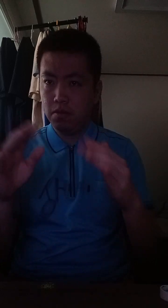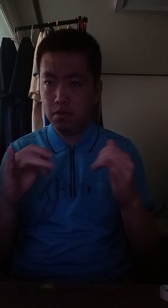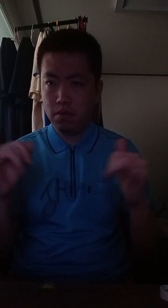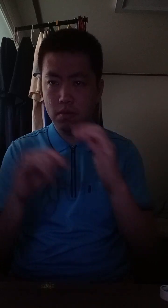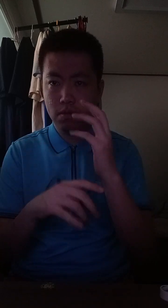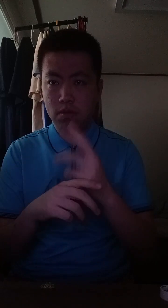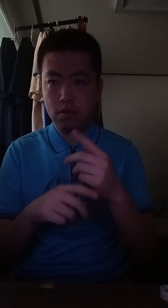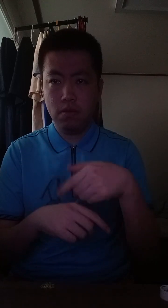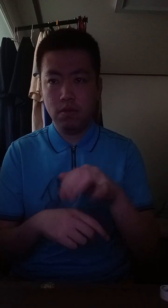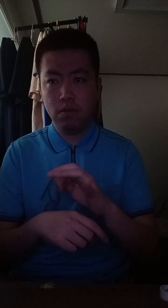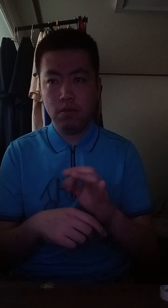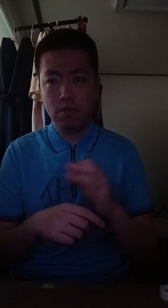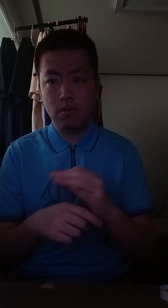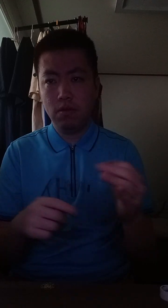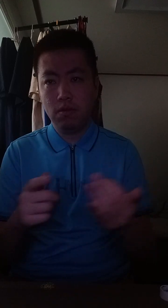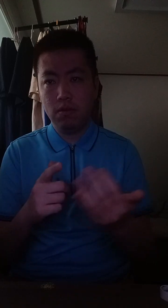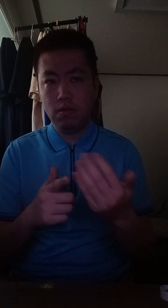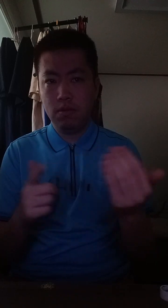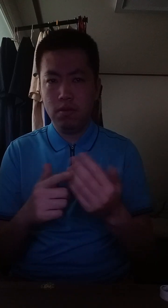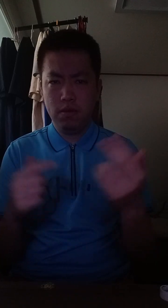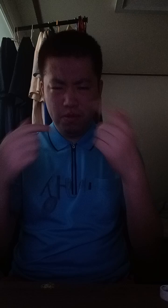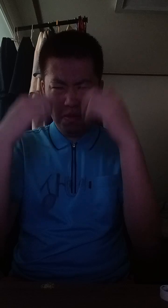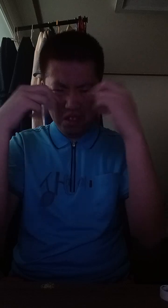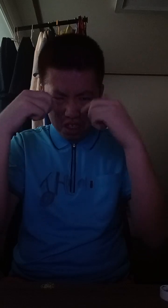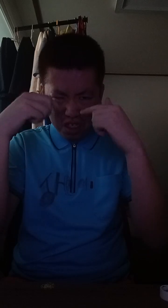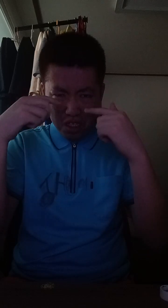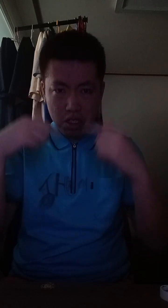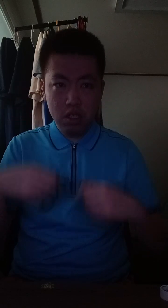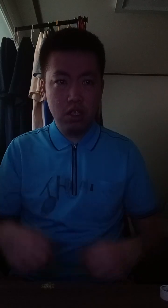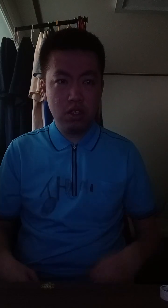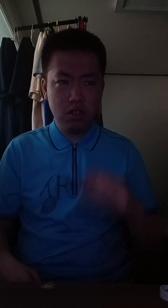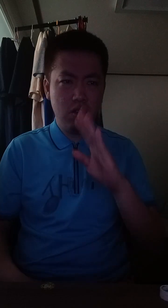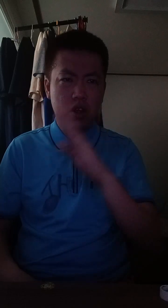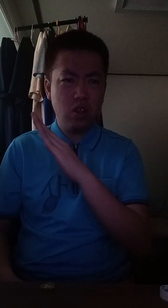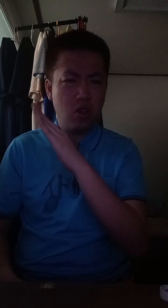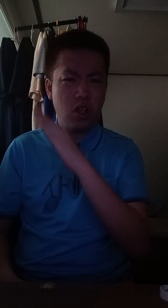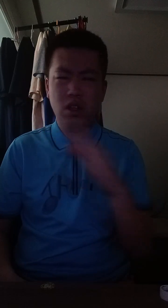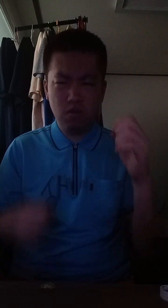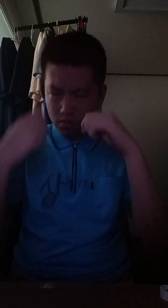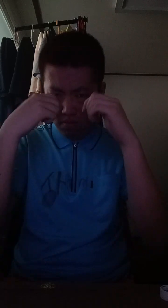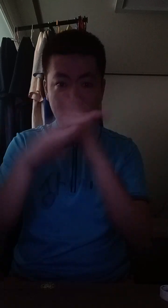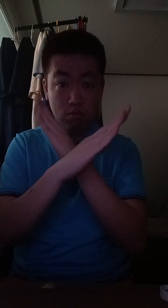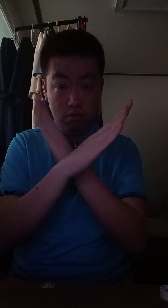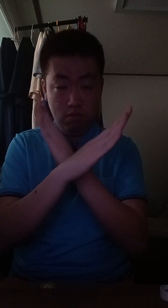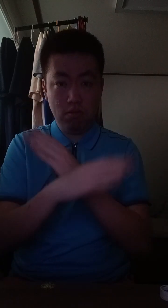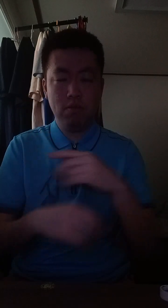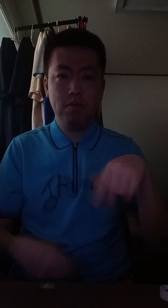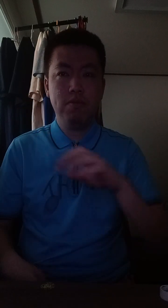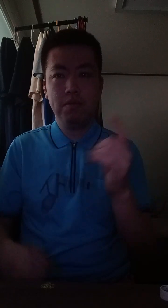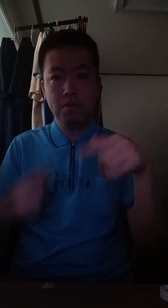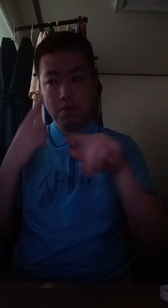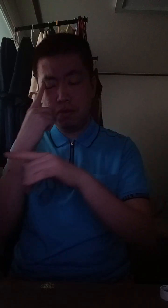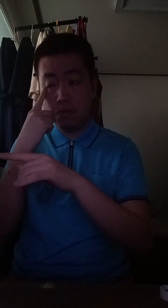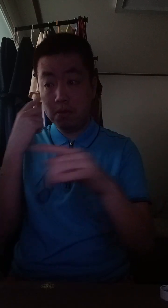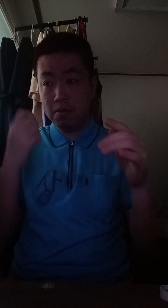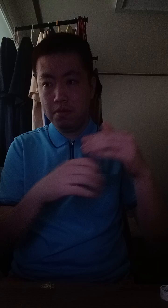때문입니다. 한 아이는 급기야 울음을 터뜨립니다. 괜찮아요. 울지 마세요. 구조된 승객들은 선로를 급하게 빠져나오기